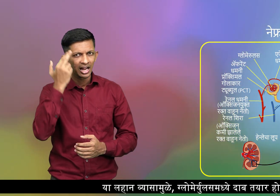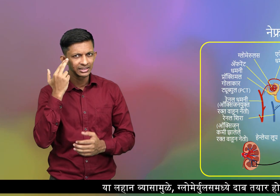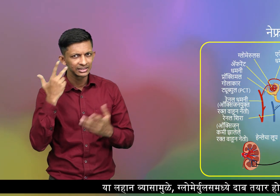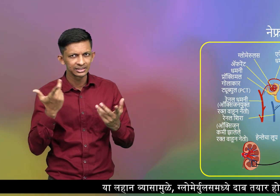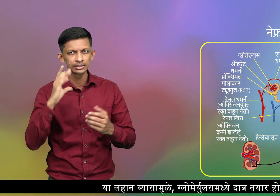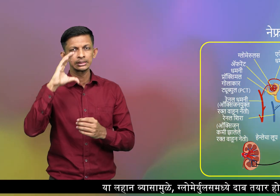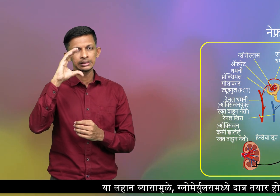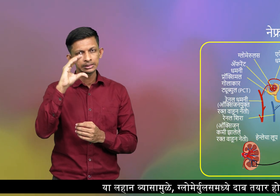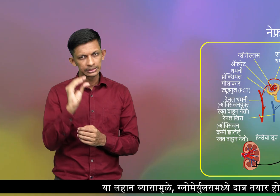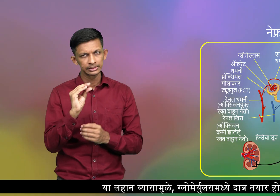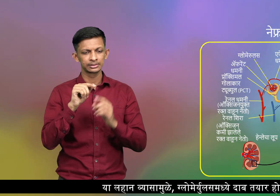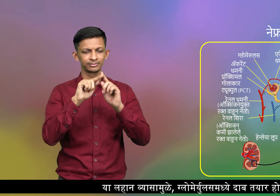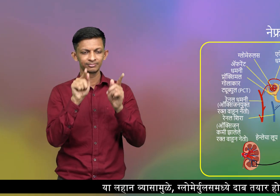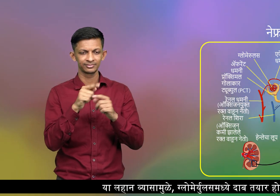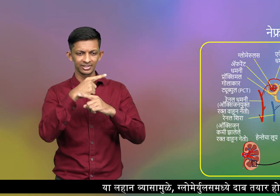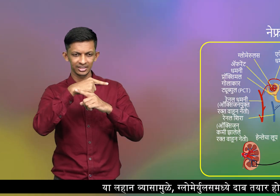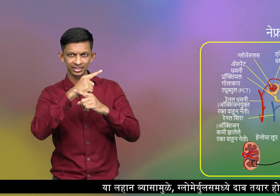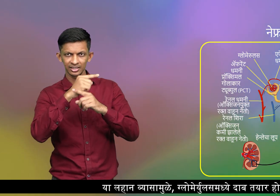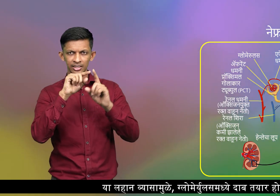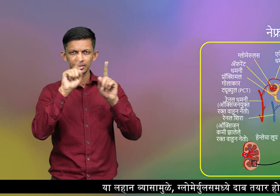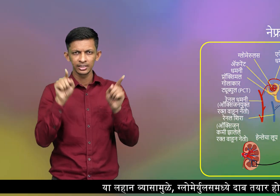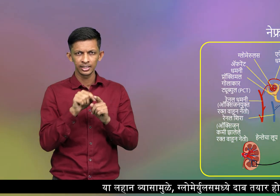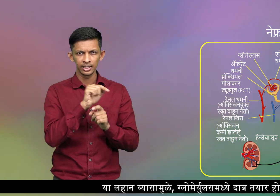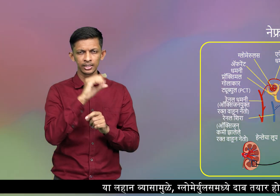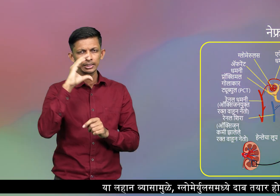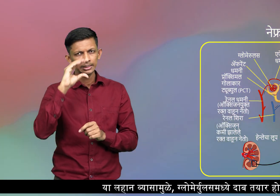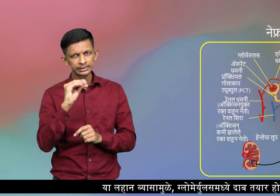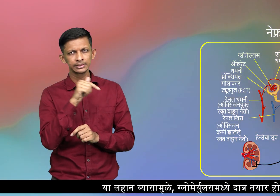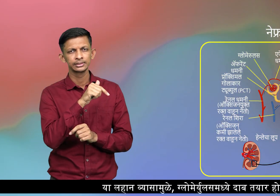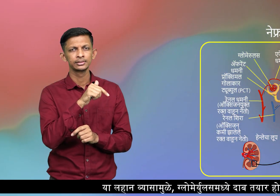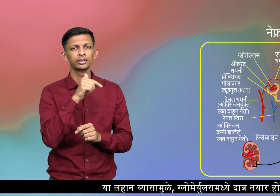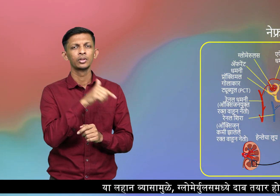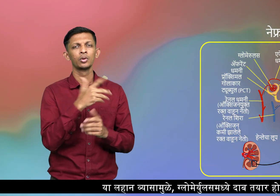या लहान व्यासामुळे ग्लोमेर्युलसमध्ये दाब तयार होतो